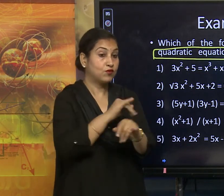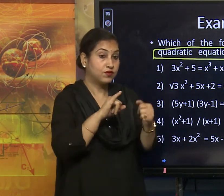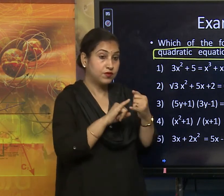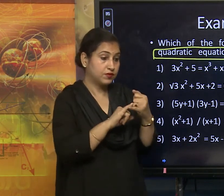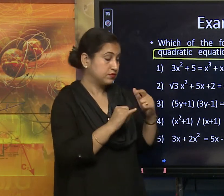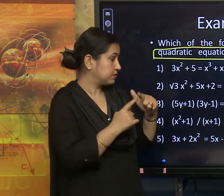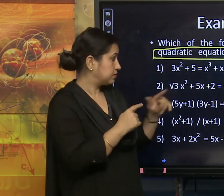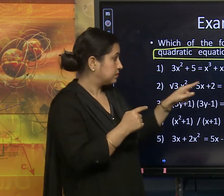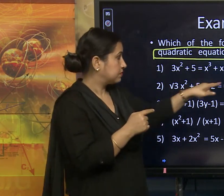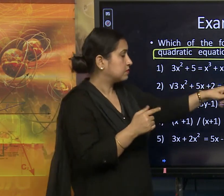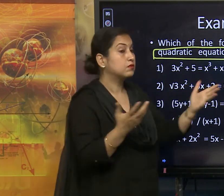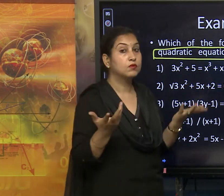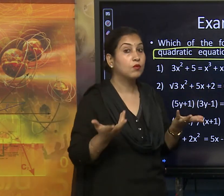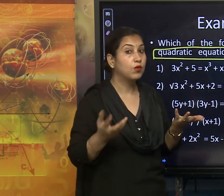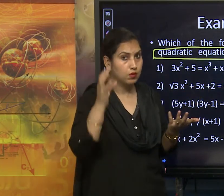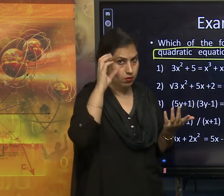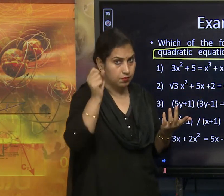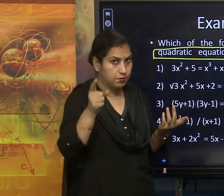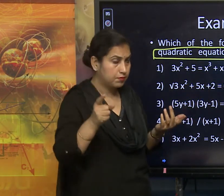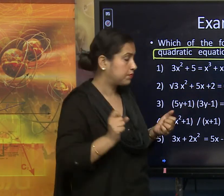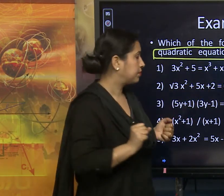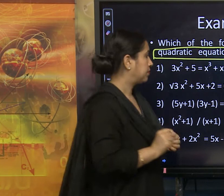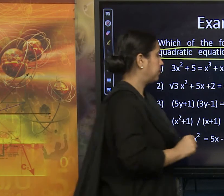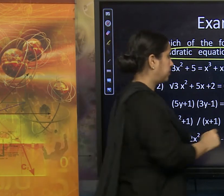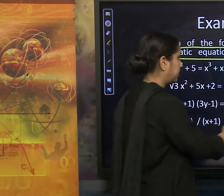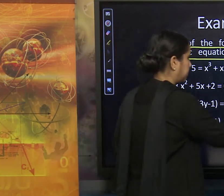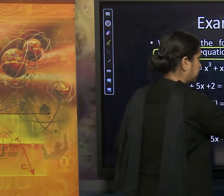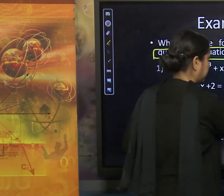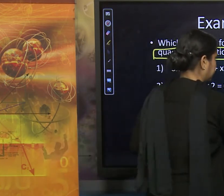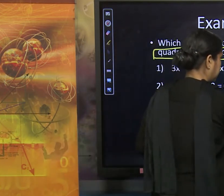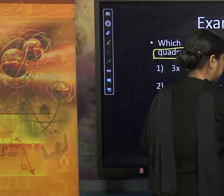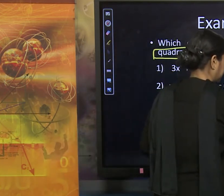सकते हैं। तो स्टैंडर्ड फॉर्म क्या है हम जानते हैं,